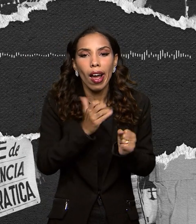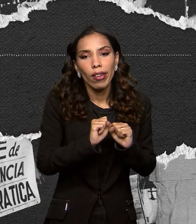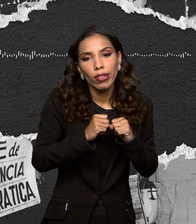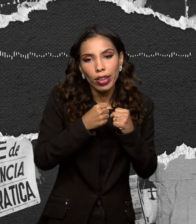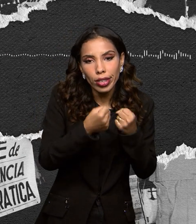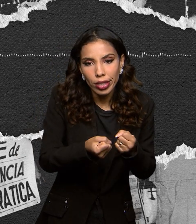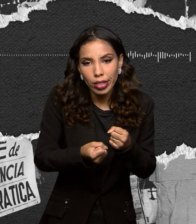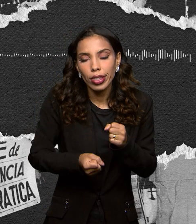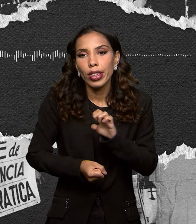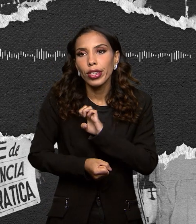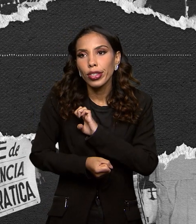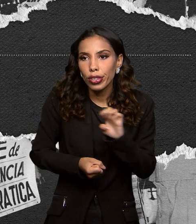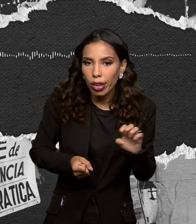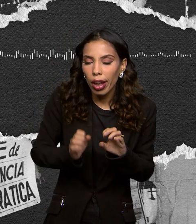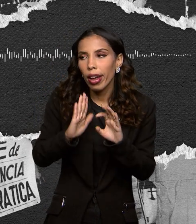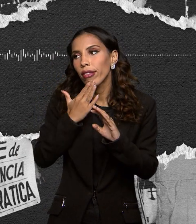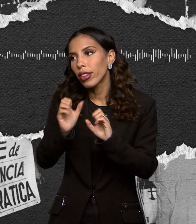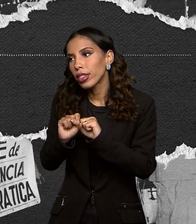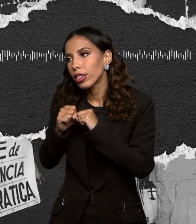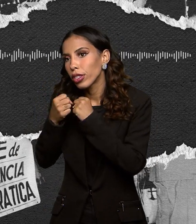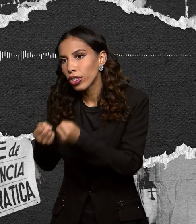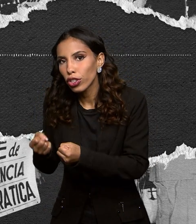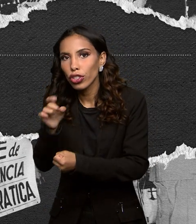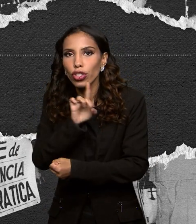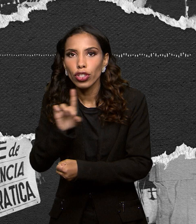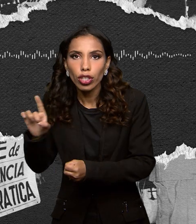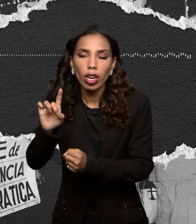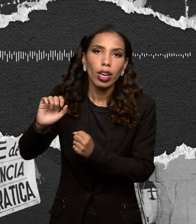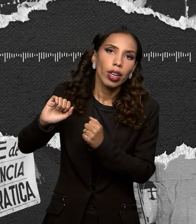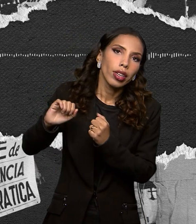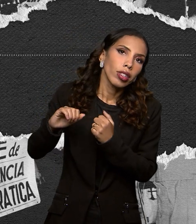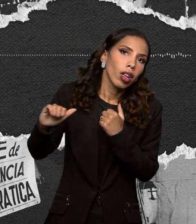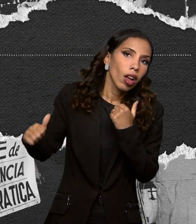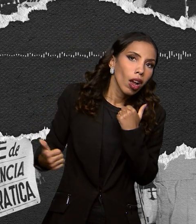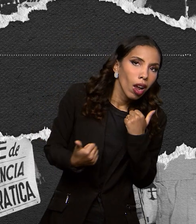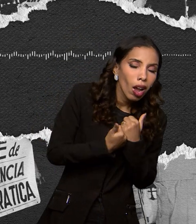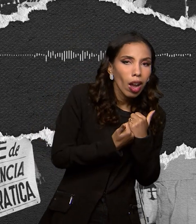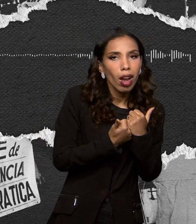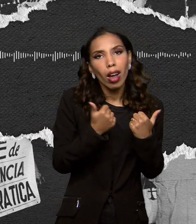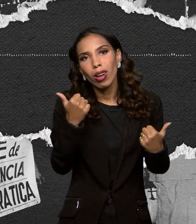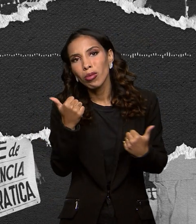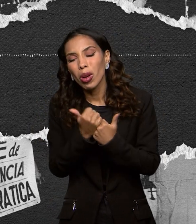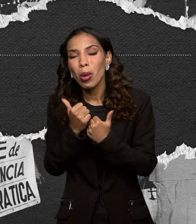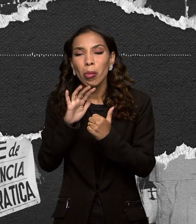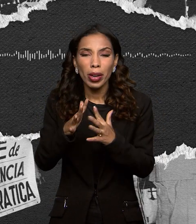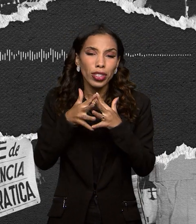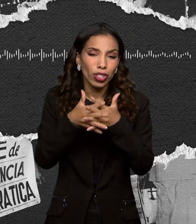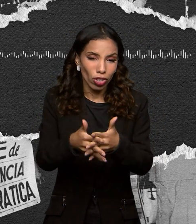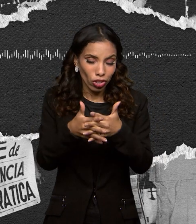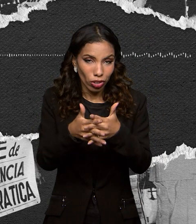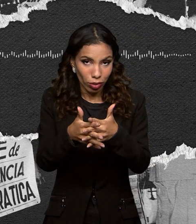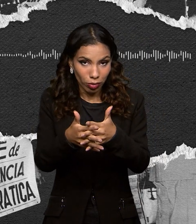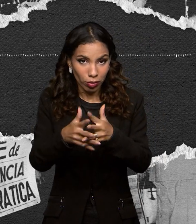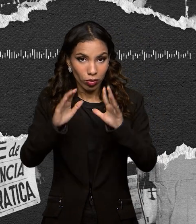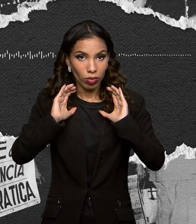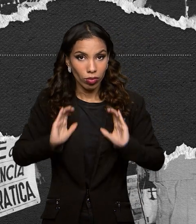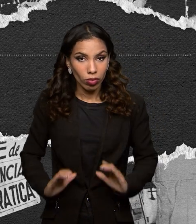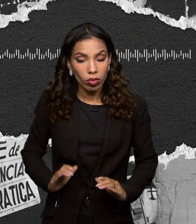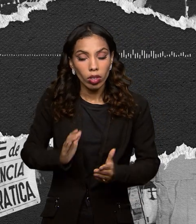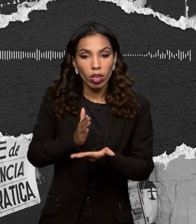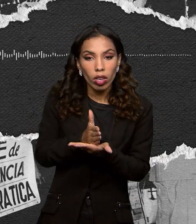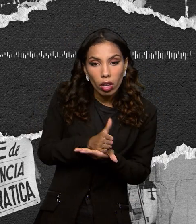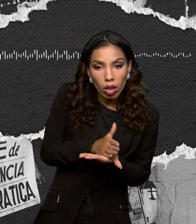outras horas ele fazia medidas para agradar a direita que o apoiava. E isso gerava conflitos nessa base, né? O comportamento